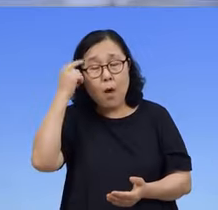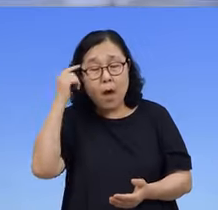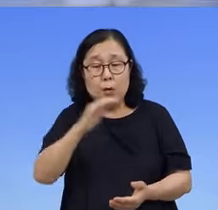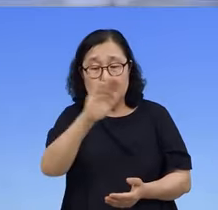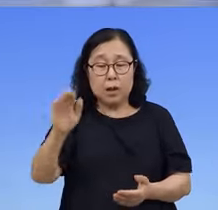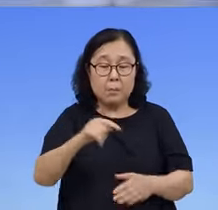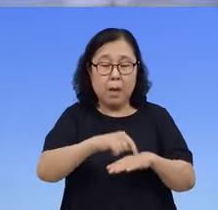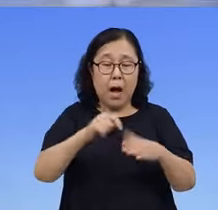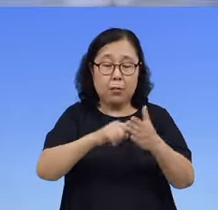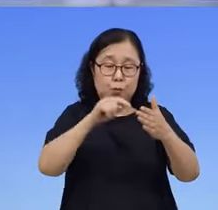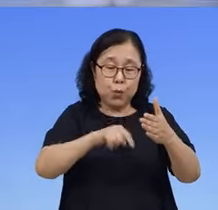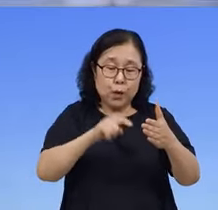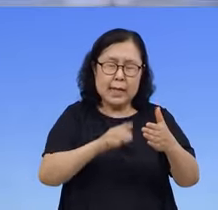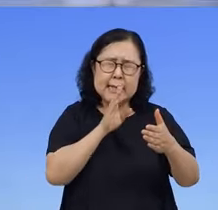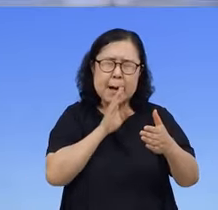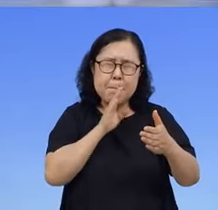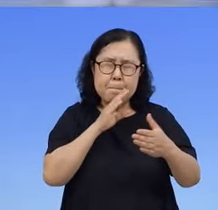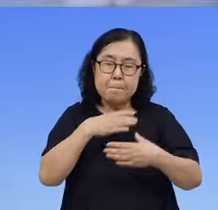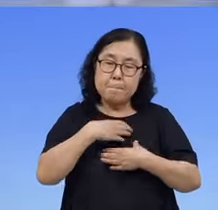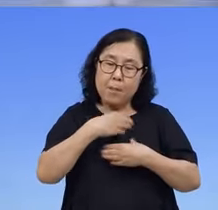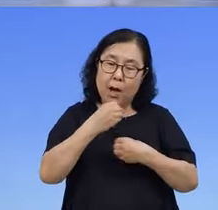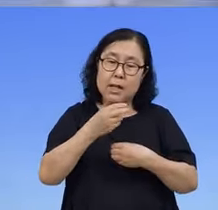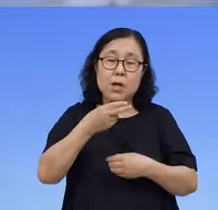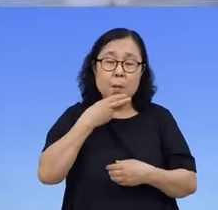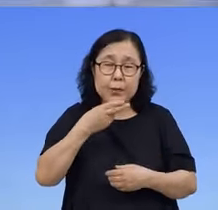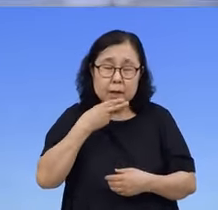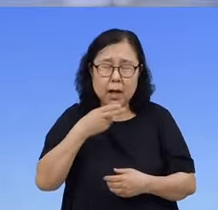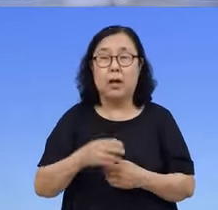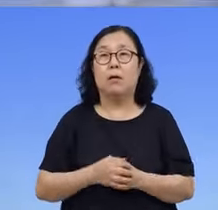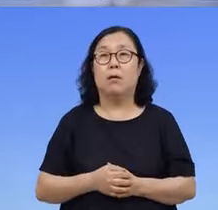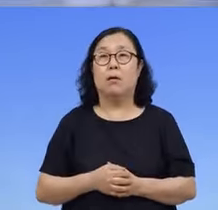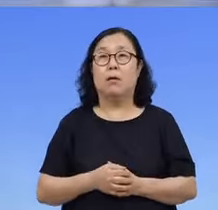진정한 평화와 안식이 없는가? 그래서 우리가 어떻게 하면은 우리